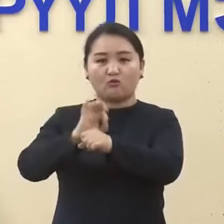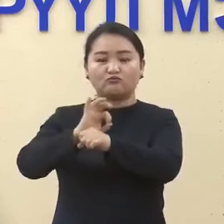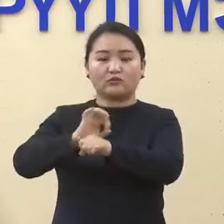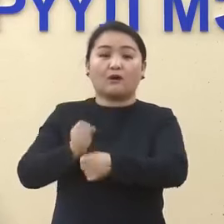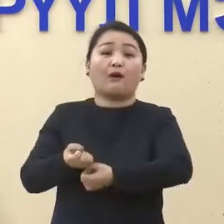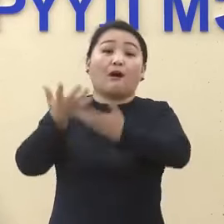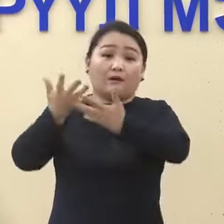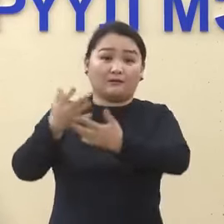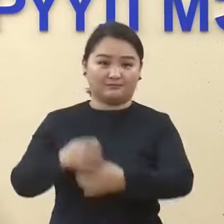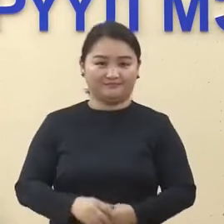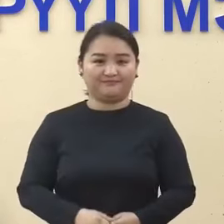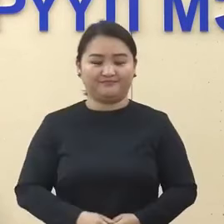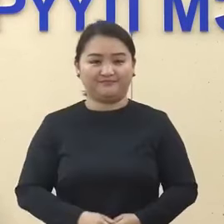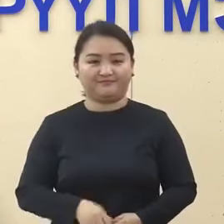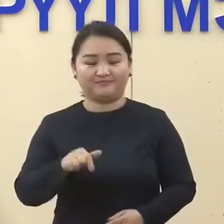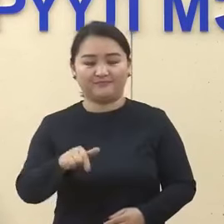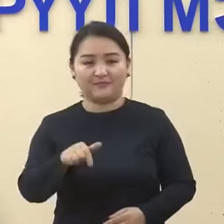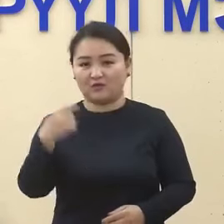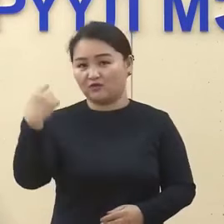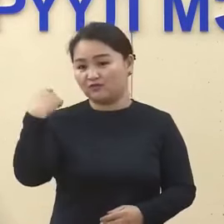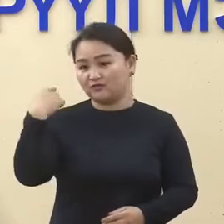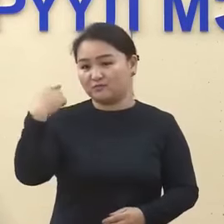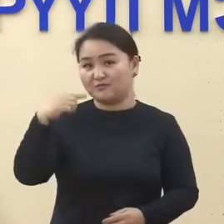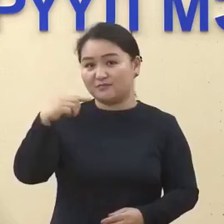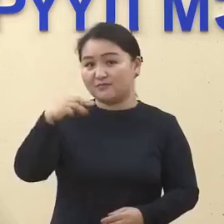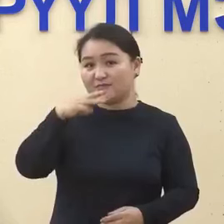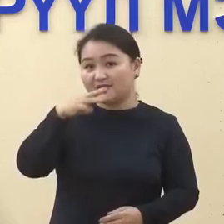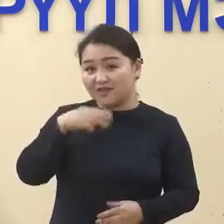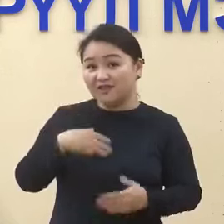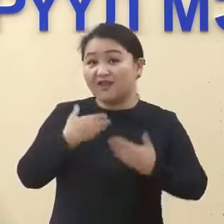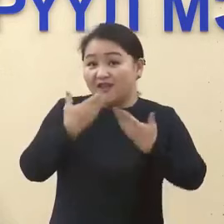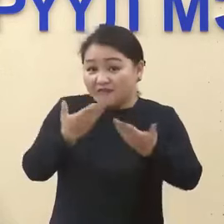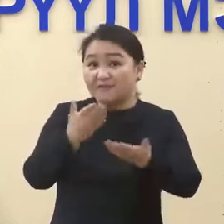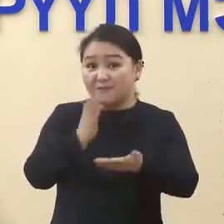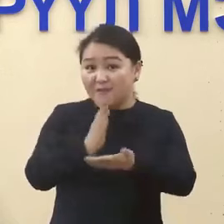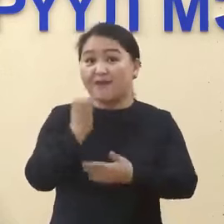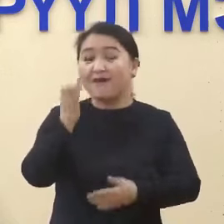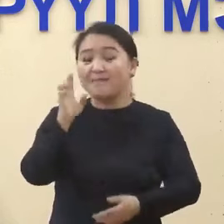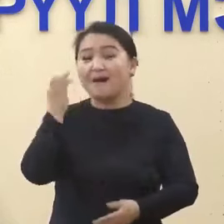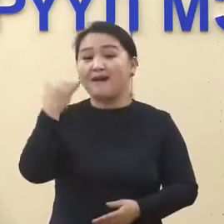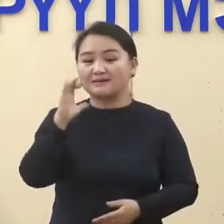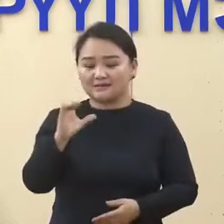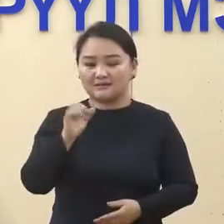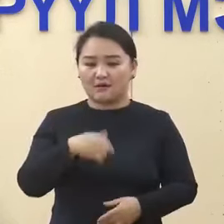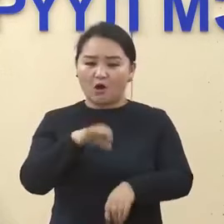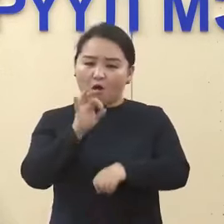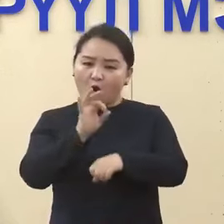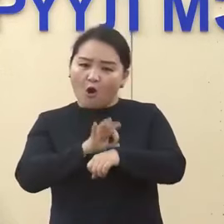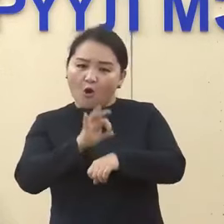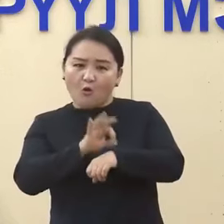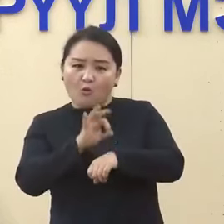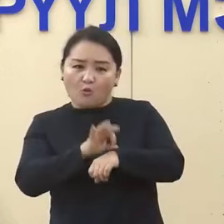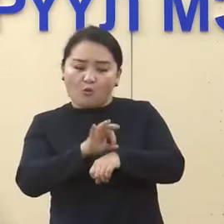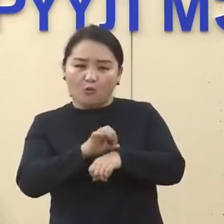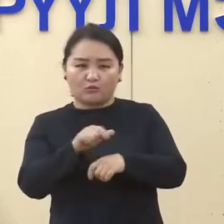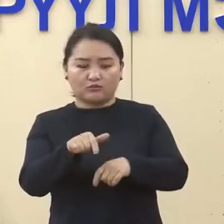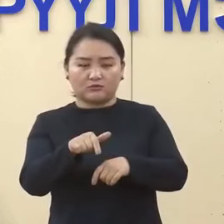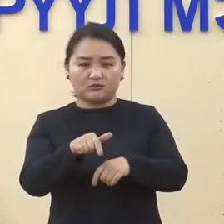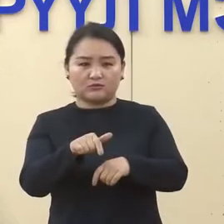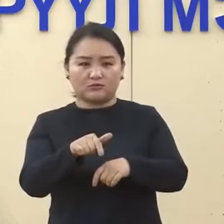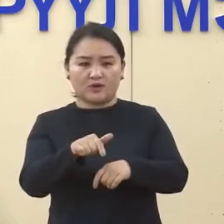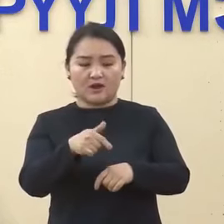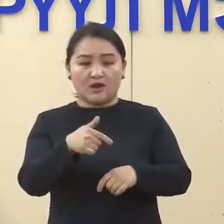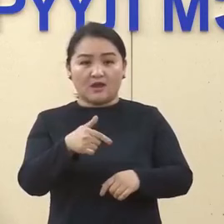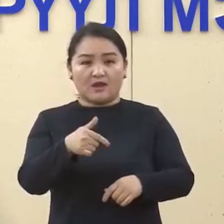байна. За ингээд одоо өчигдөр бас бид нар та бүхэнд хэлжсэн өвчл ер нь утхгүй одоо нэг одоо